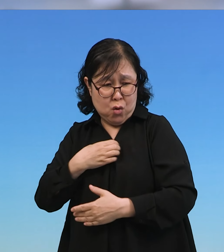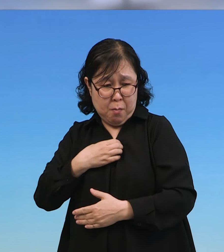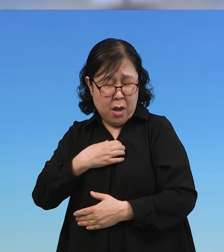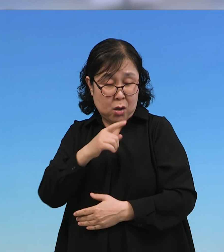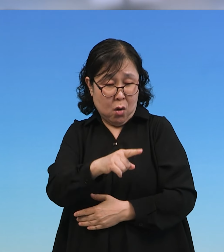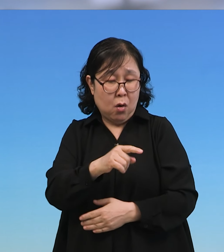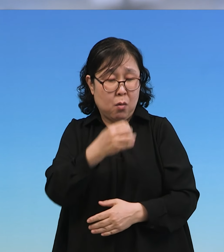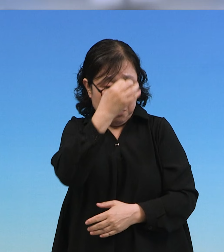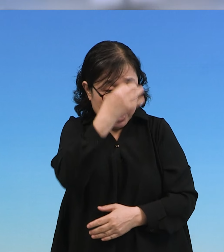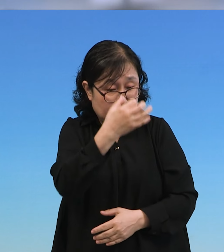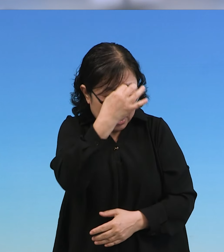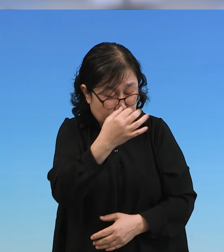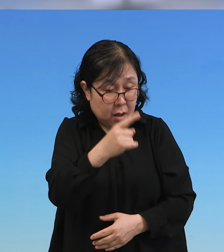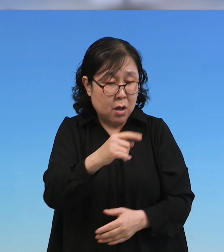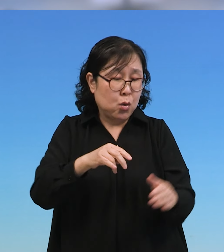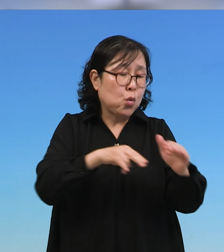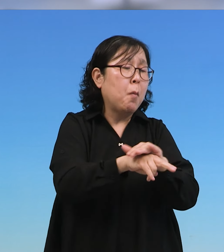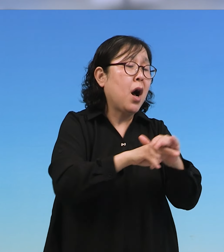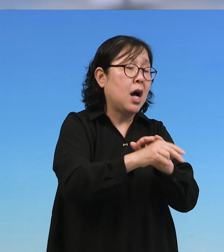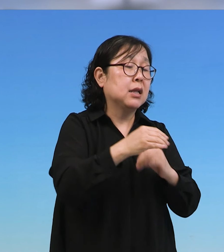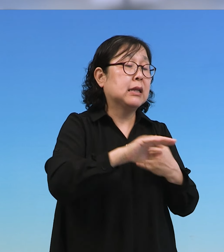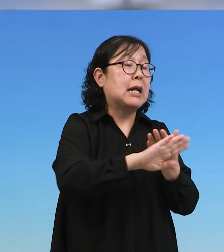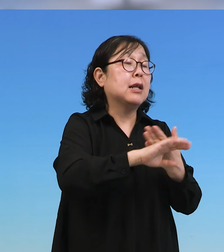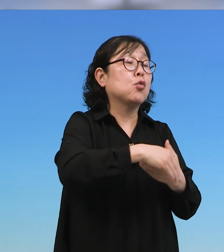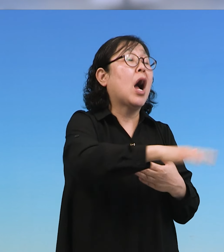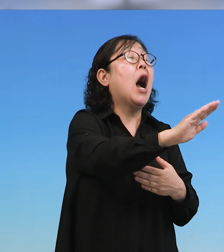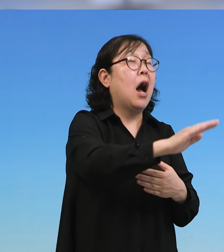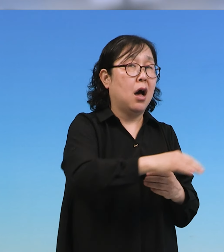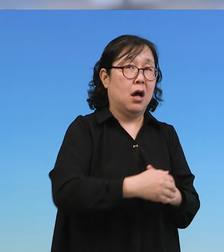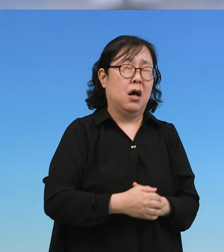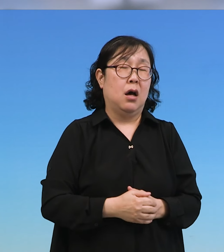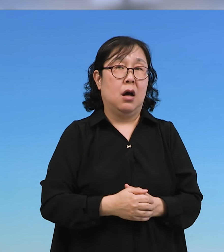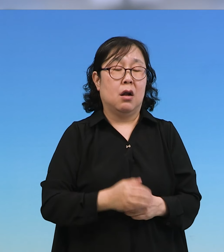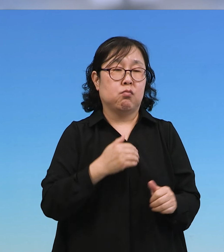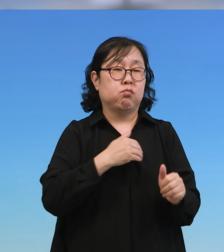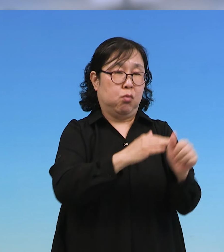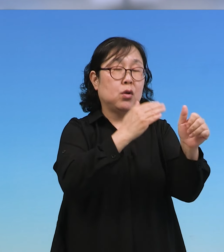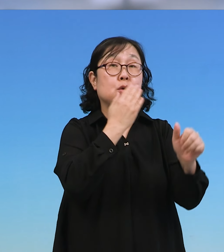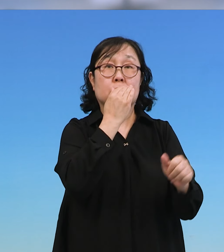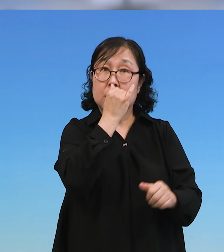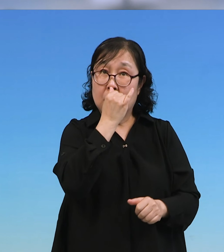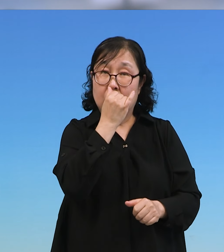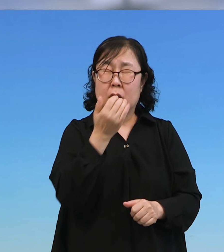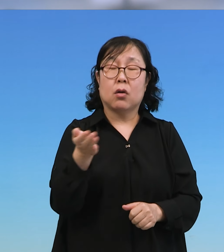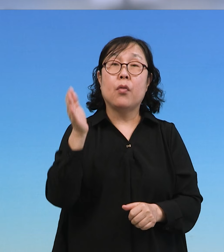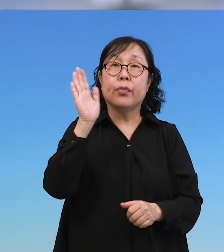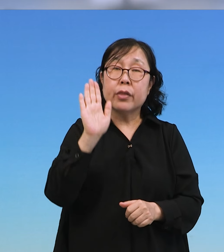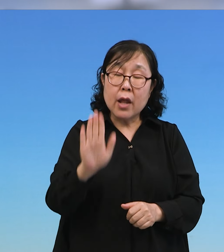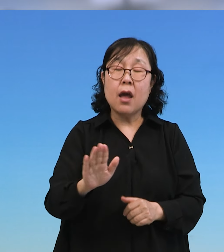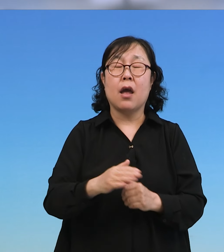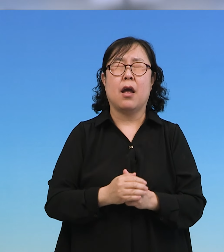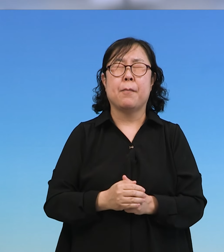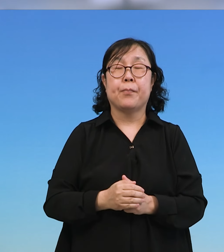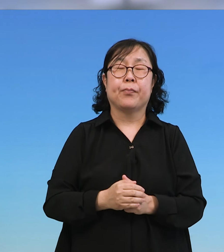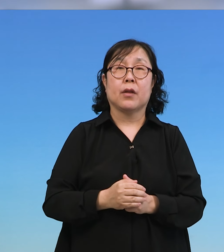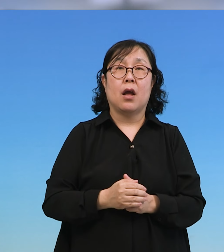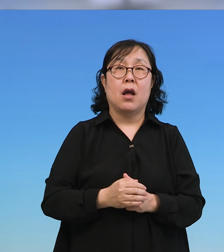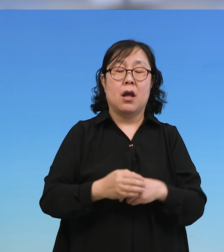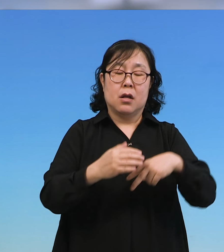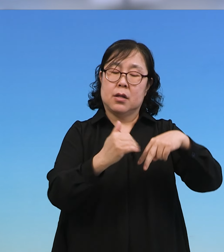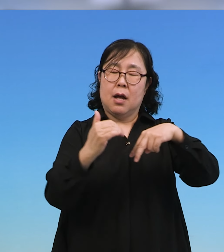미안하지만 빨리 더 멀리로 나가면 좋겠다. 이게 세상 인심 아닙니까? 그런데